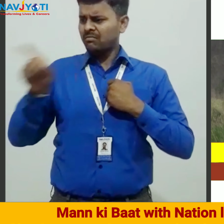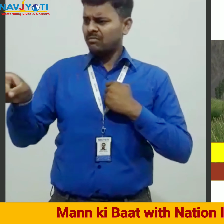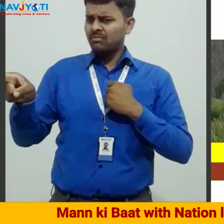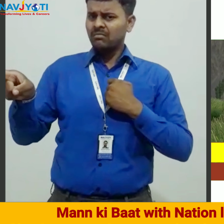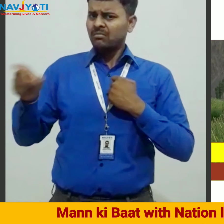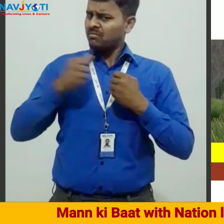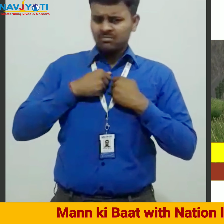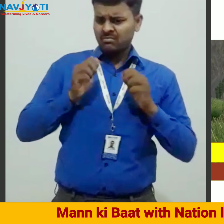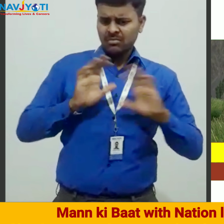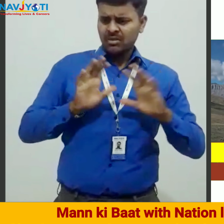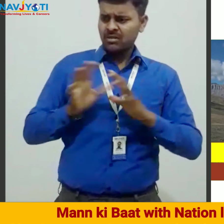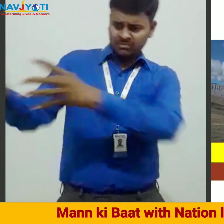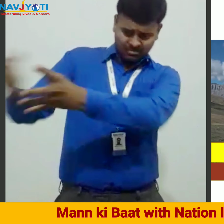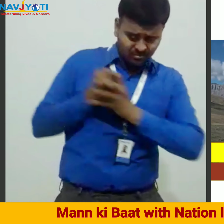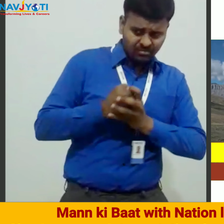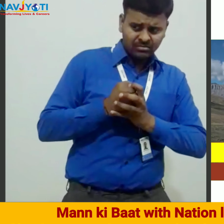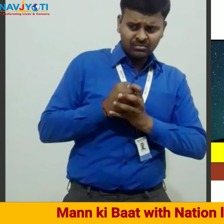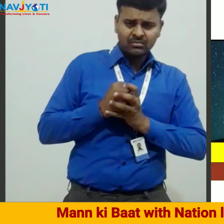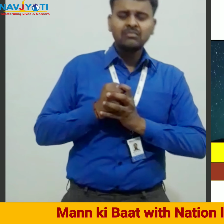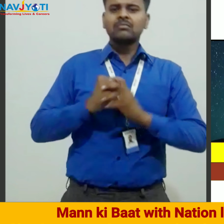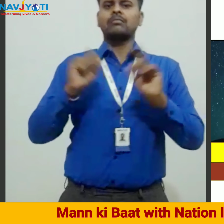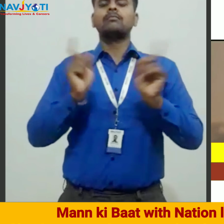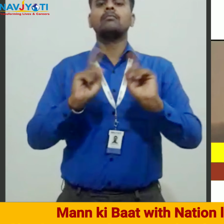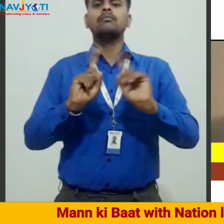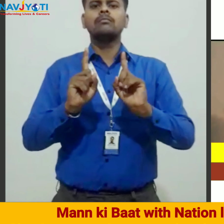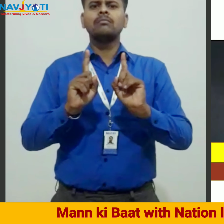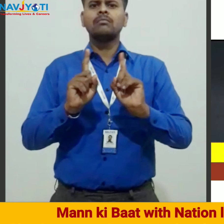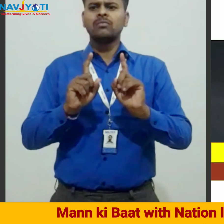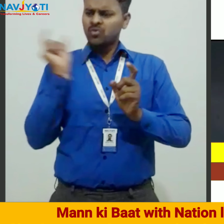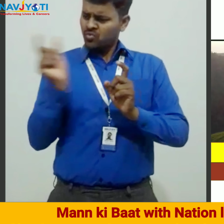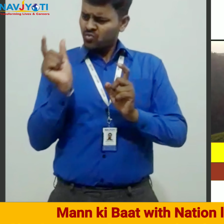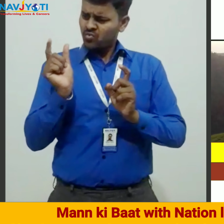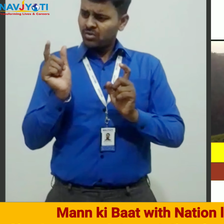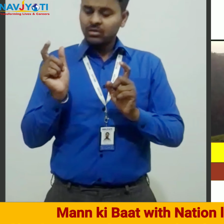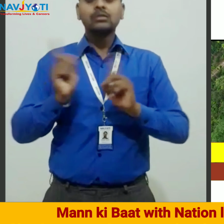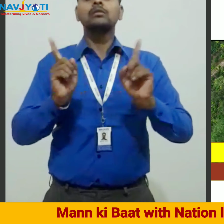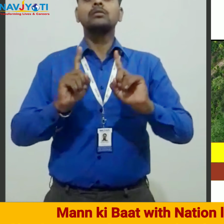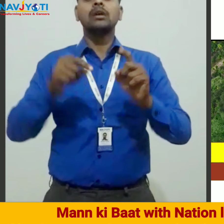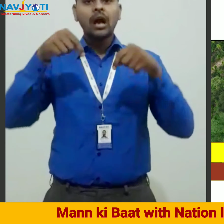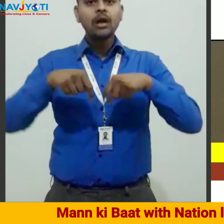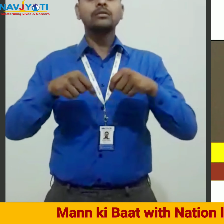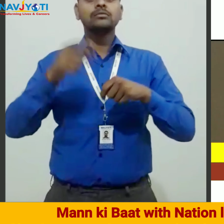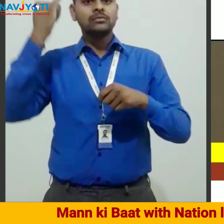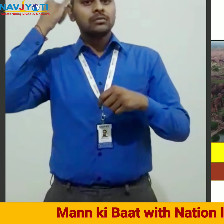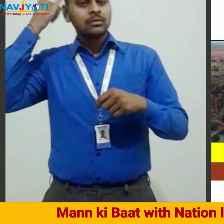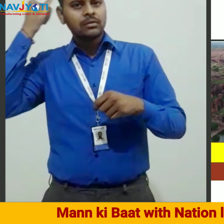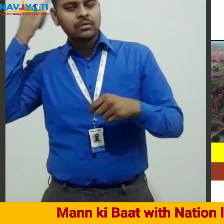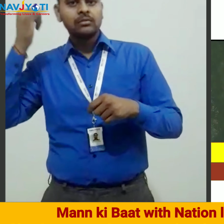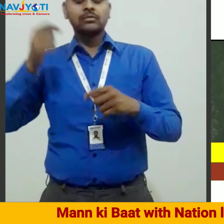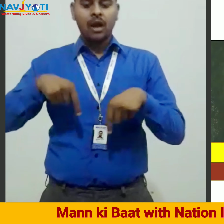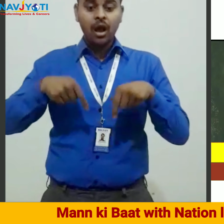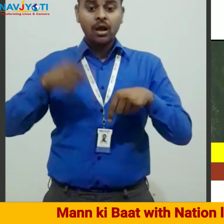नहीं होता। इसे हम प्रकृति कह सकते हैं। लेकिन जो मेरा नहीं है,